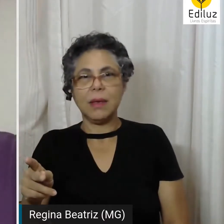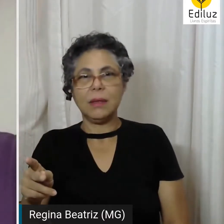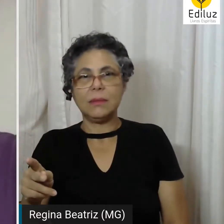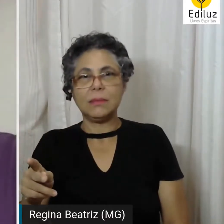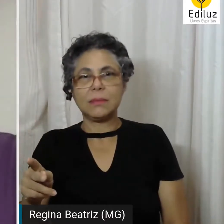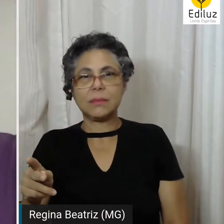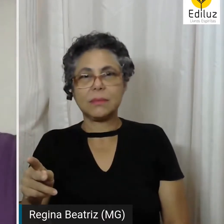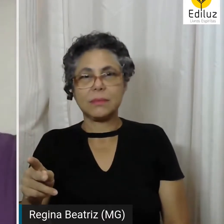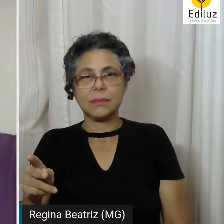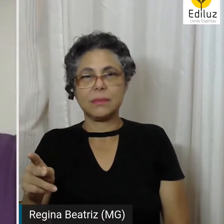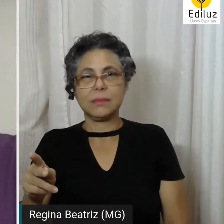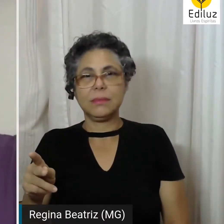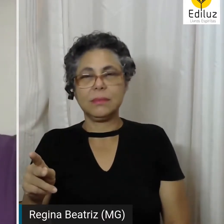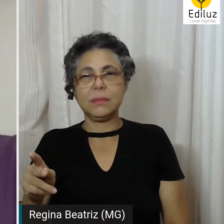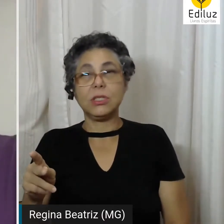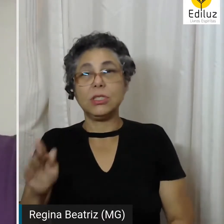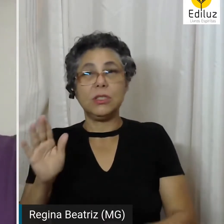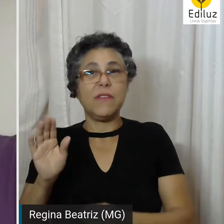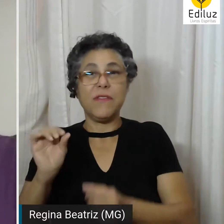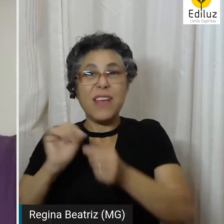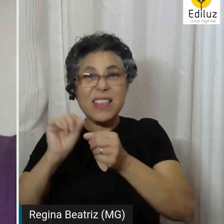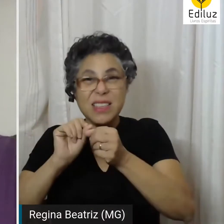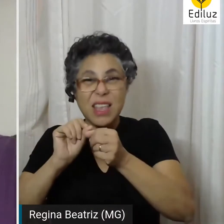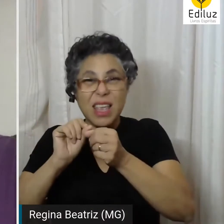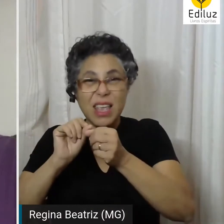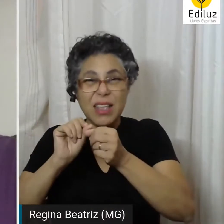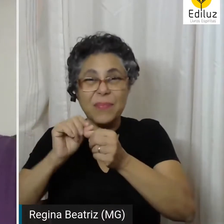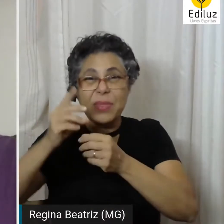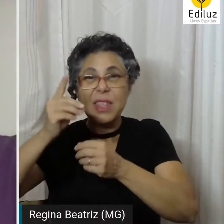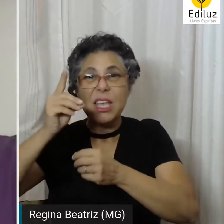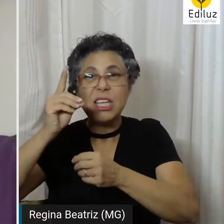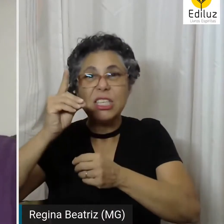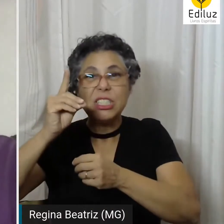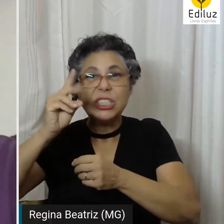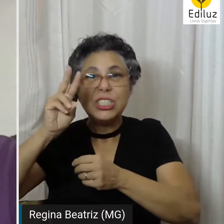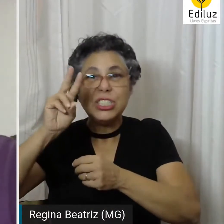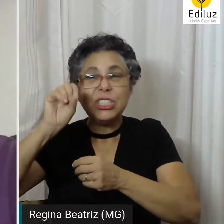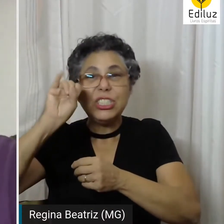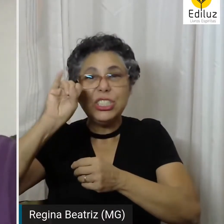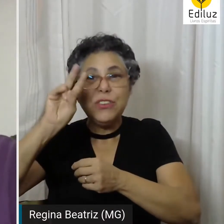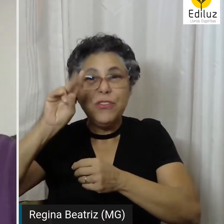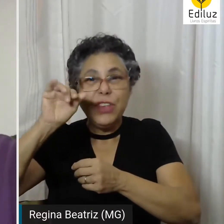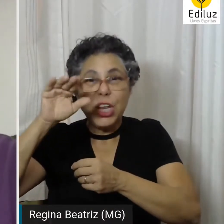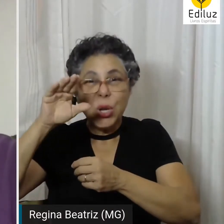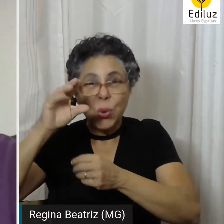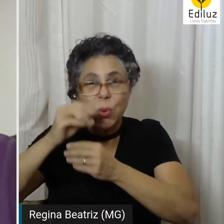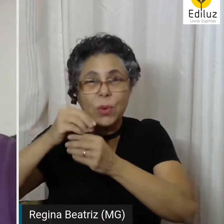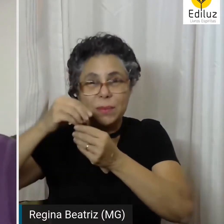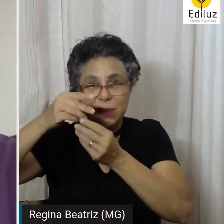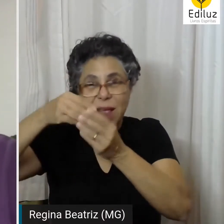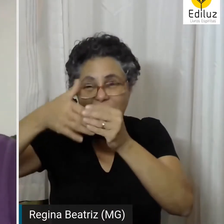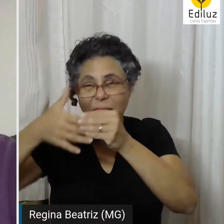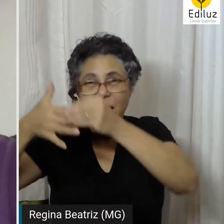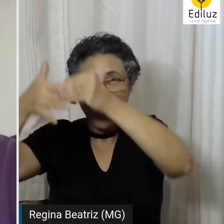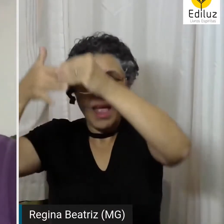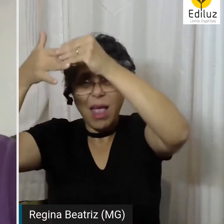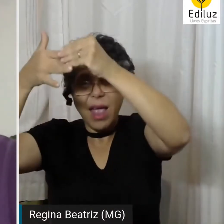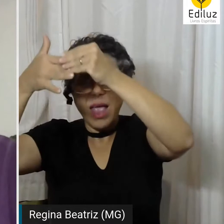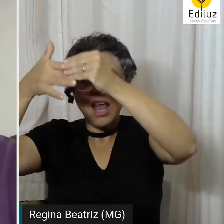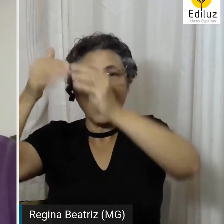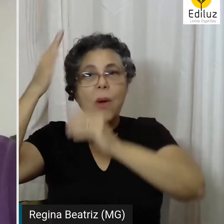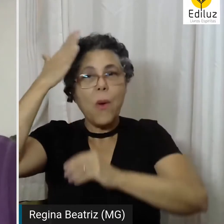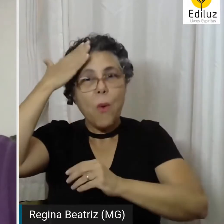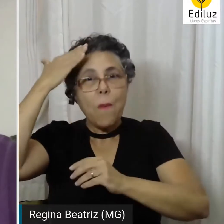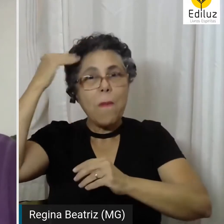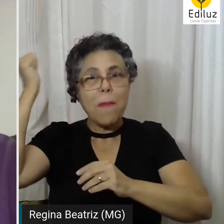de tornar divino o Mestre Jesus. Ela evidencia